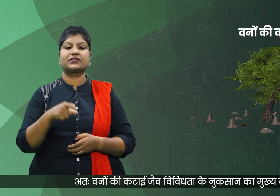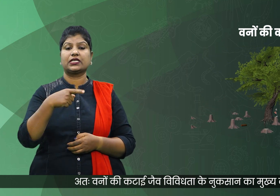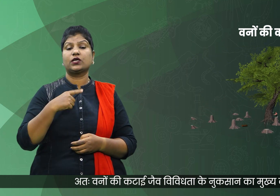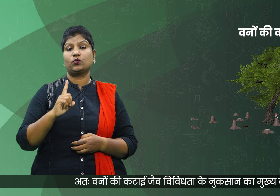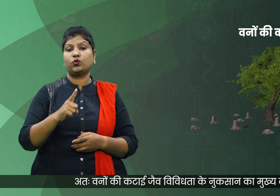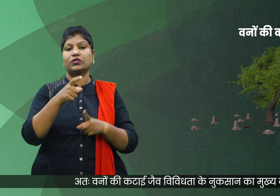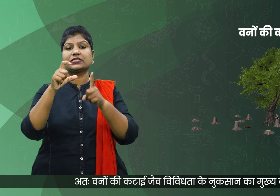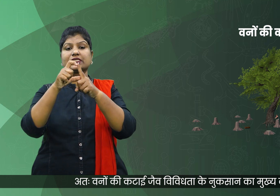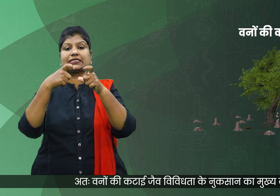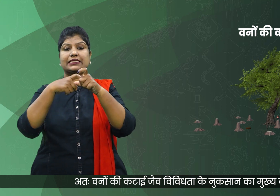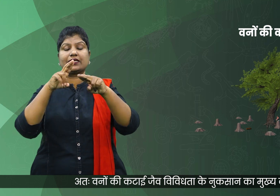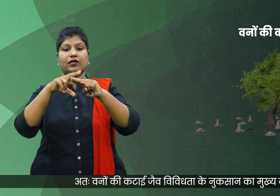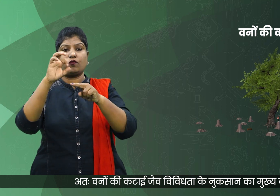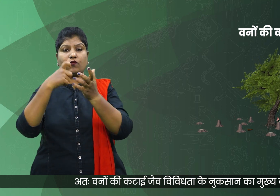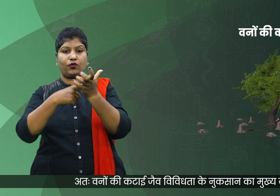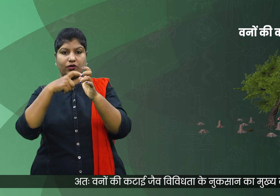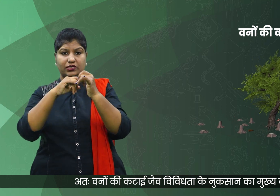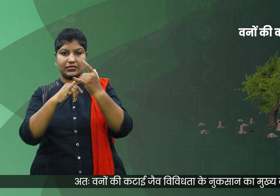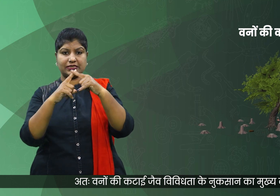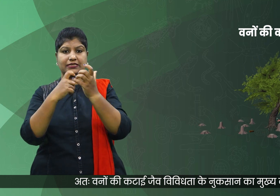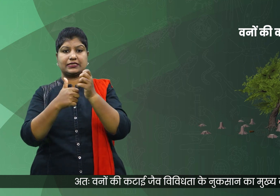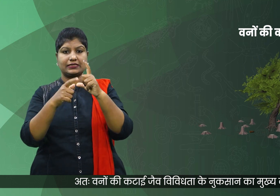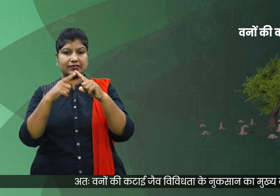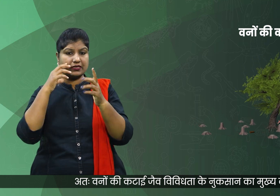कटाई जैव विवित्ता के नुकसान का मुख्य कारण